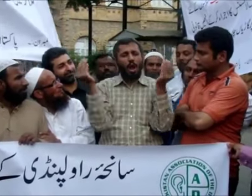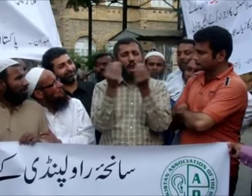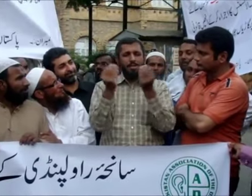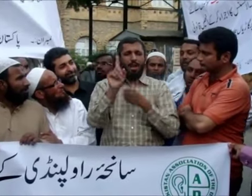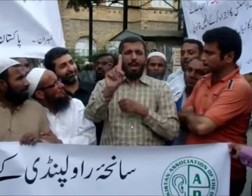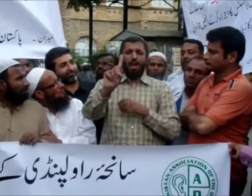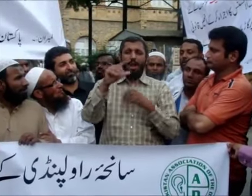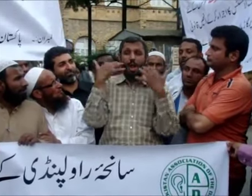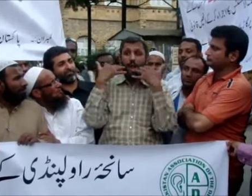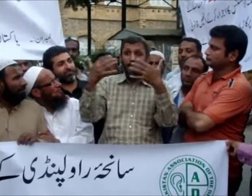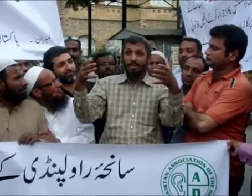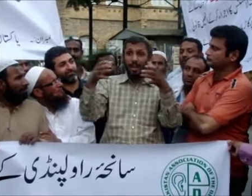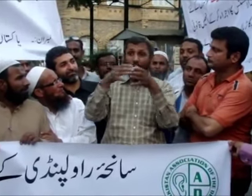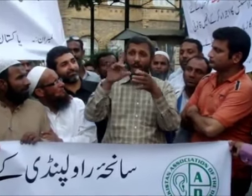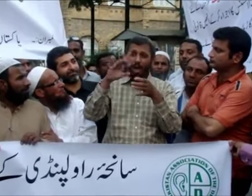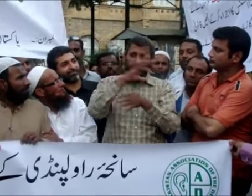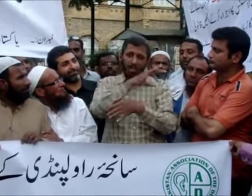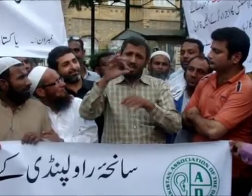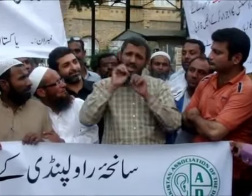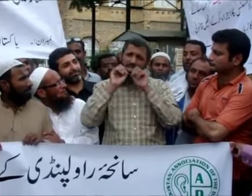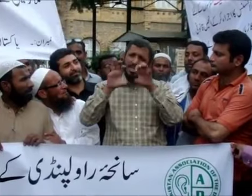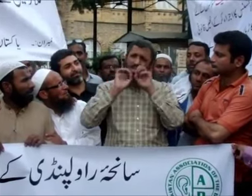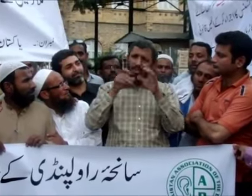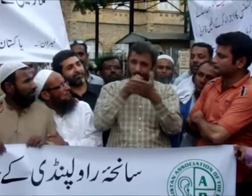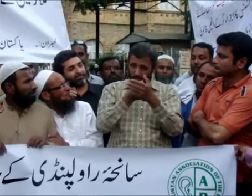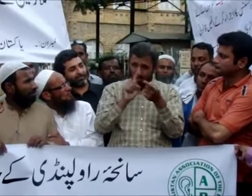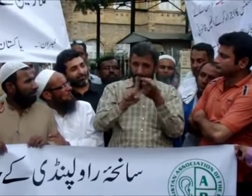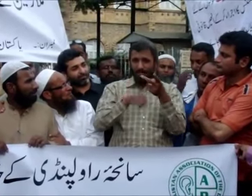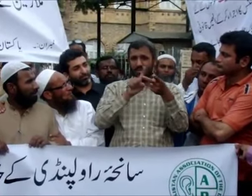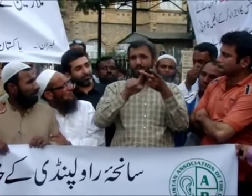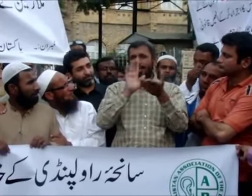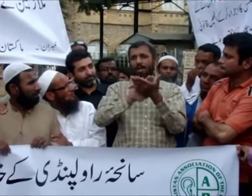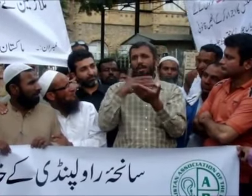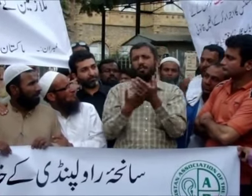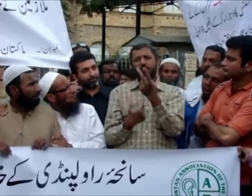समझदार और अजीम इंसान था वो वही अजीम इंसान